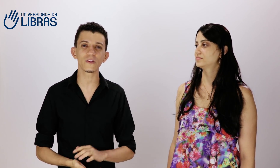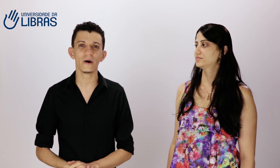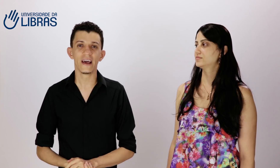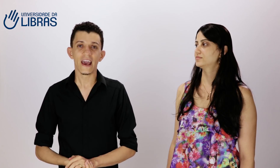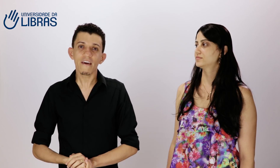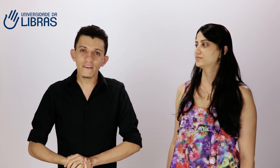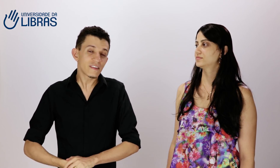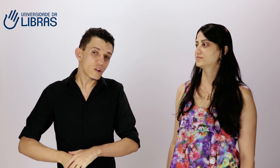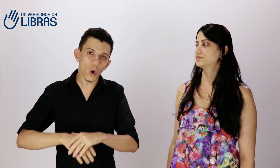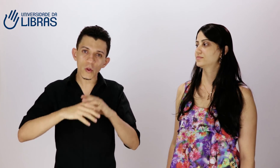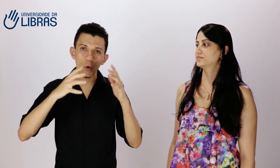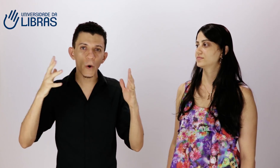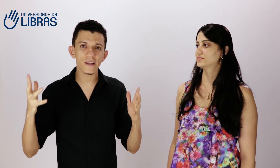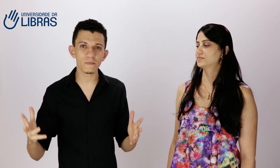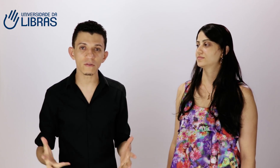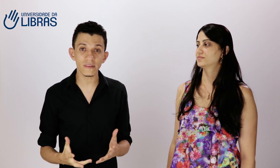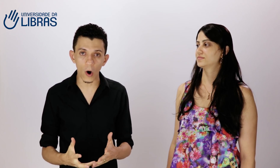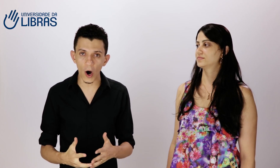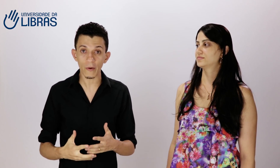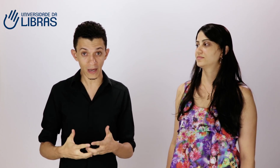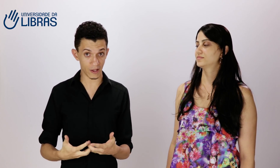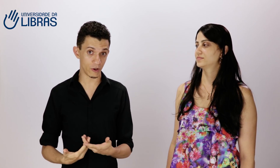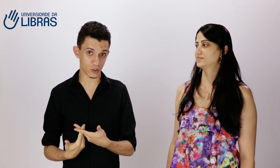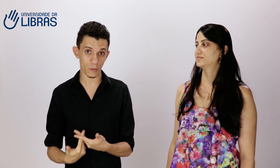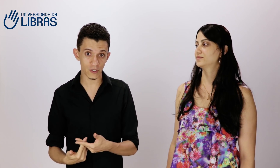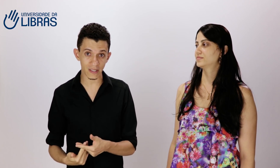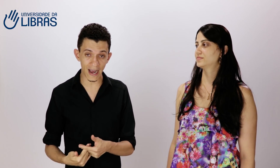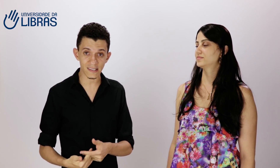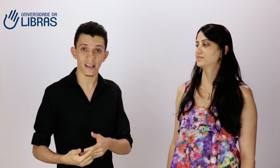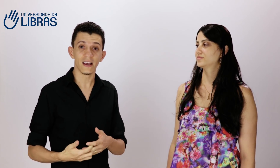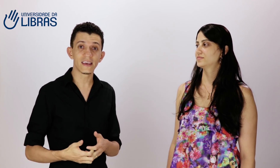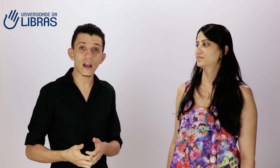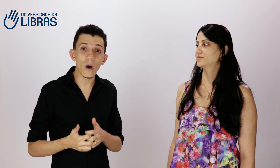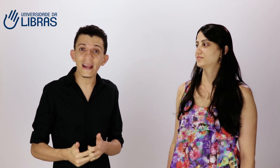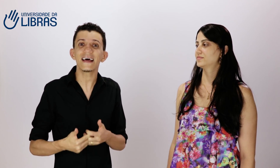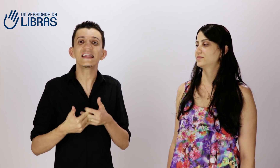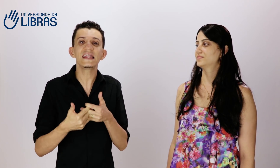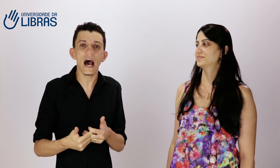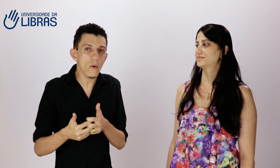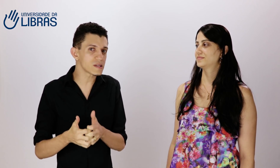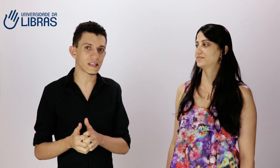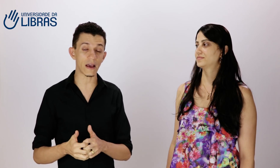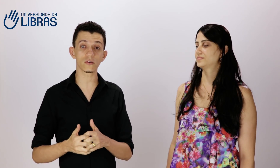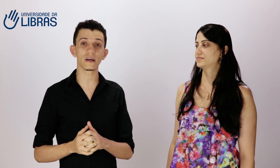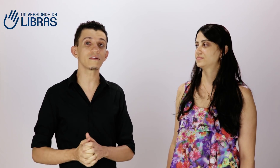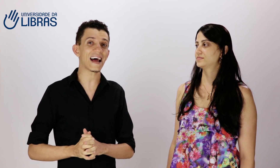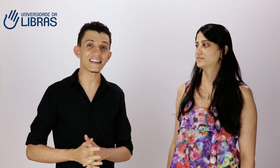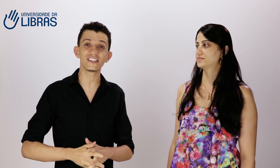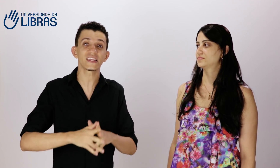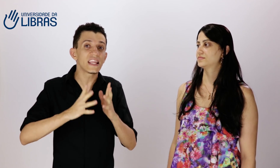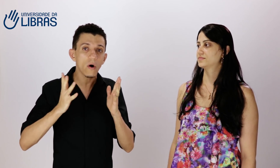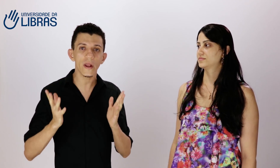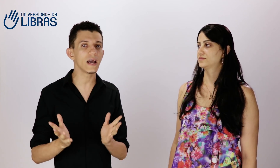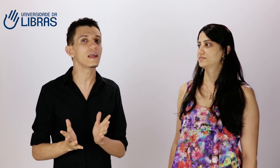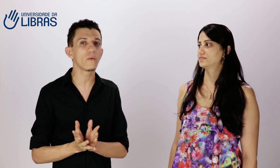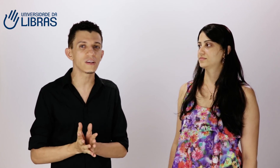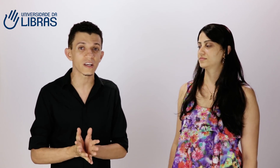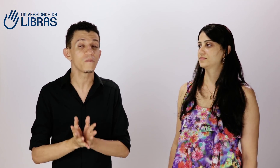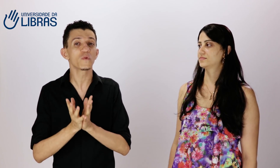lado. Enfim, tem todo um conhecimento teórico e linguístico por detrás, que a Luana não está estudando nada de teoria linguística.